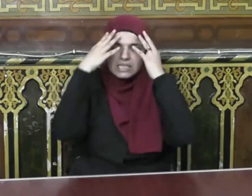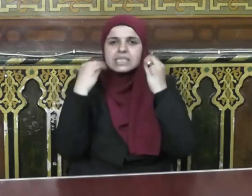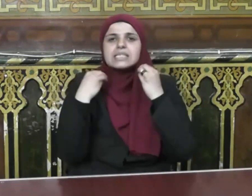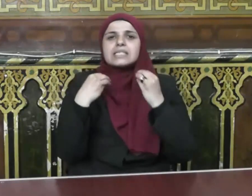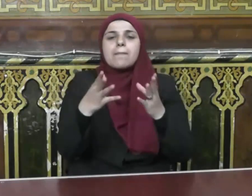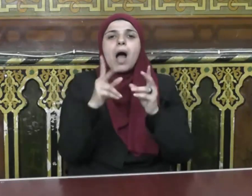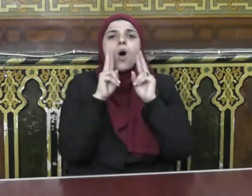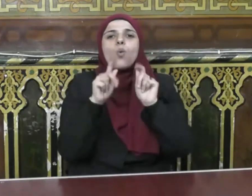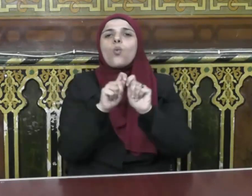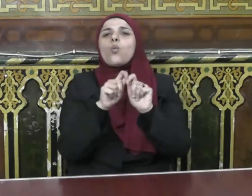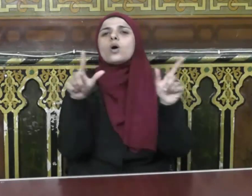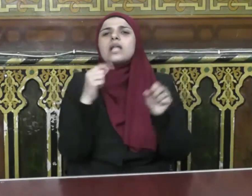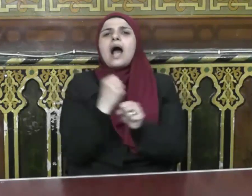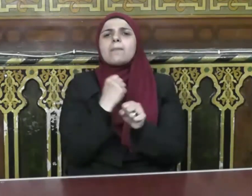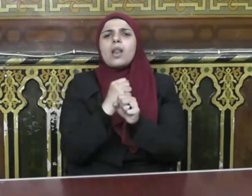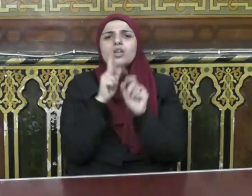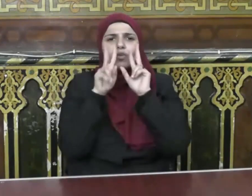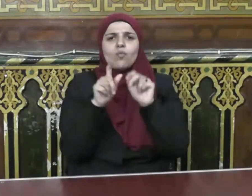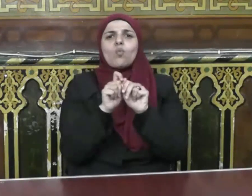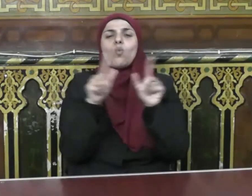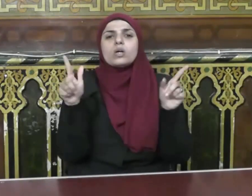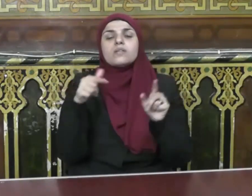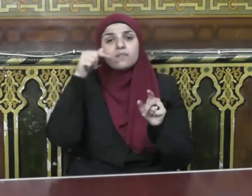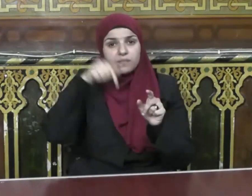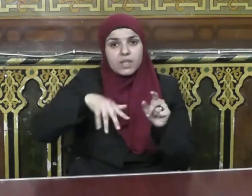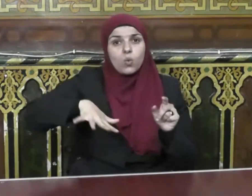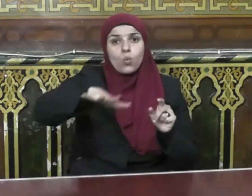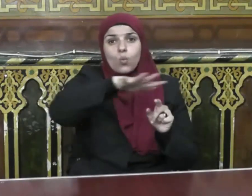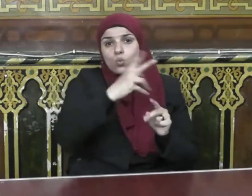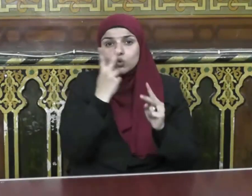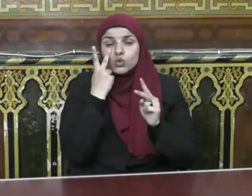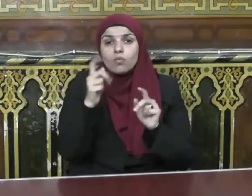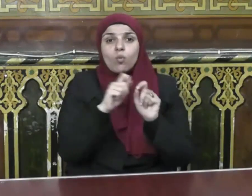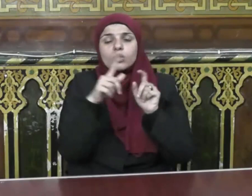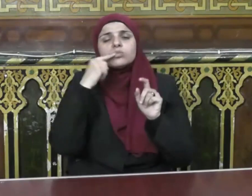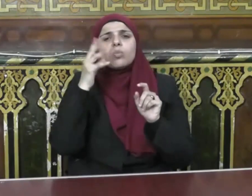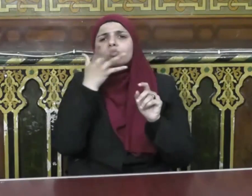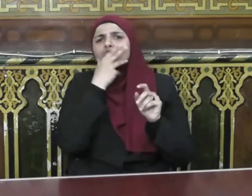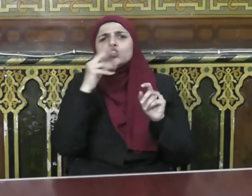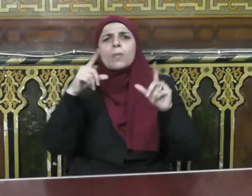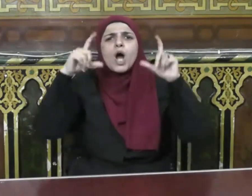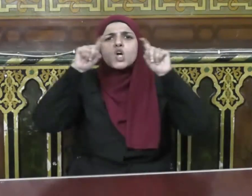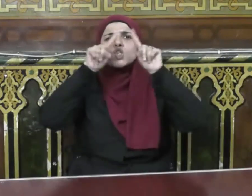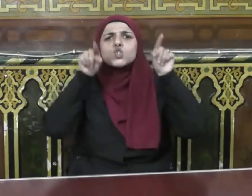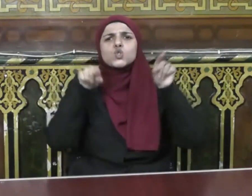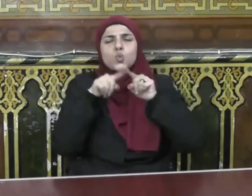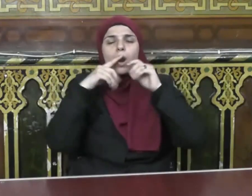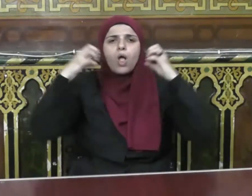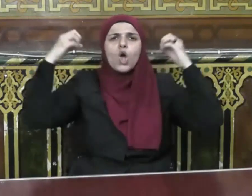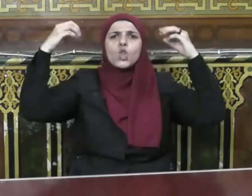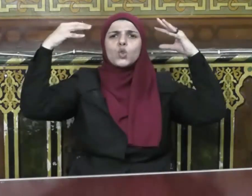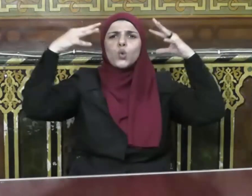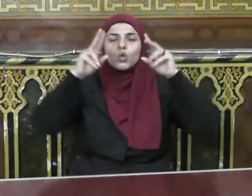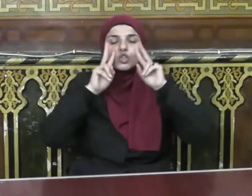تجسيدا عمليا، فأصبحت صورة مضيئة تشهد